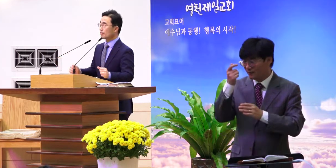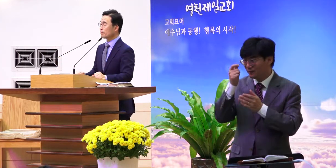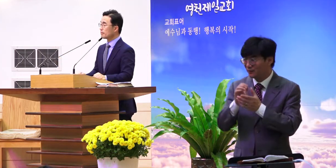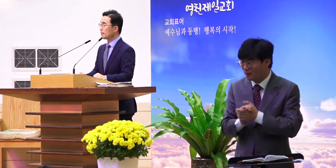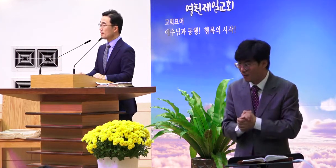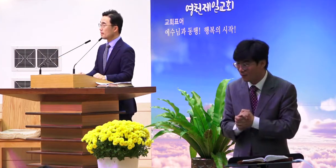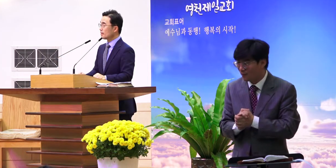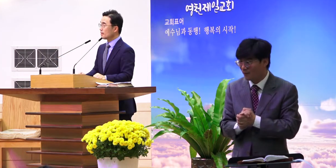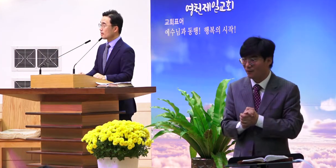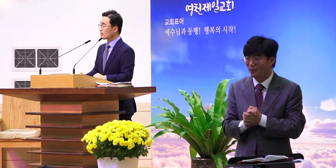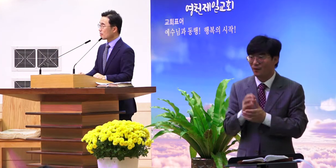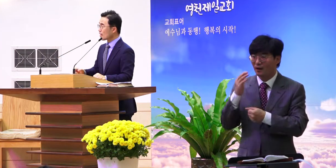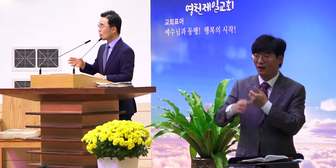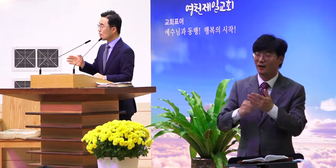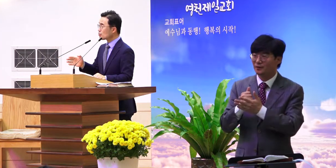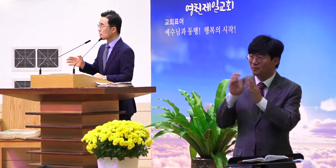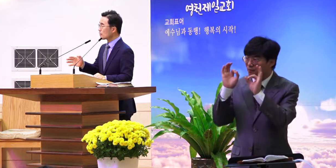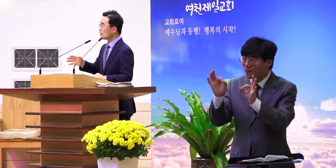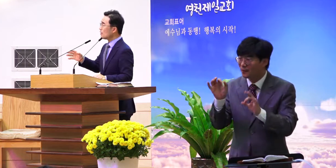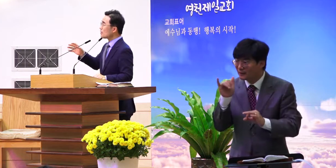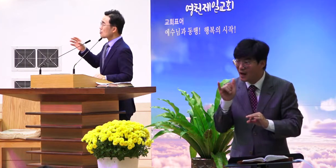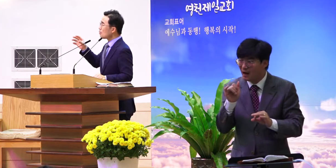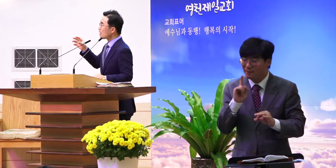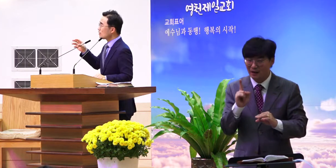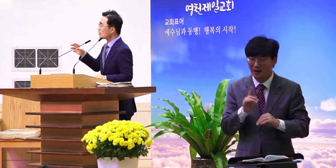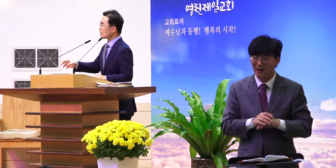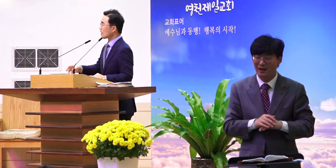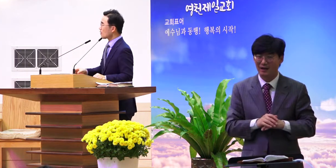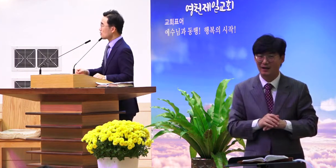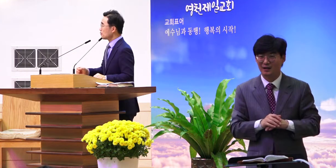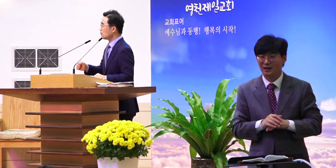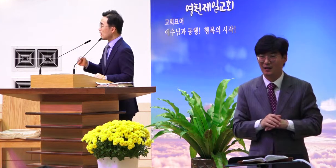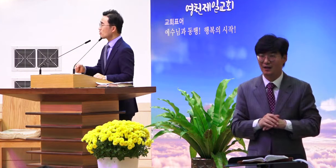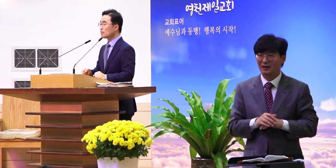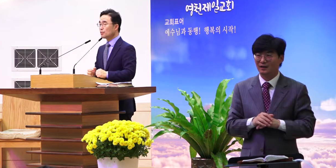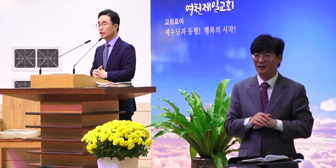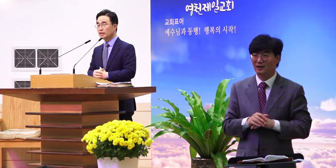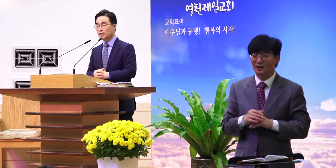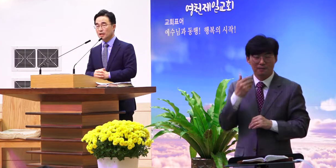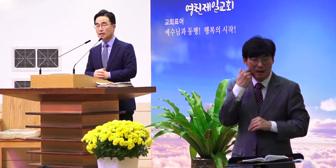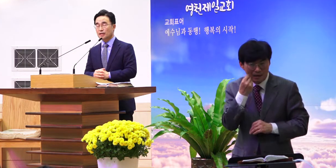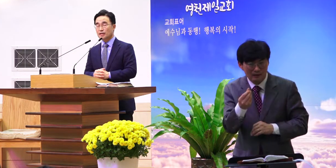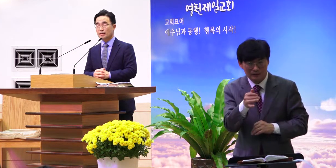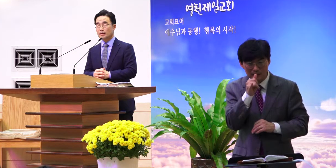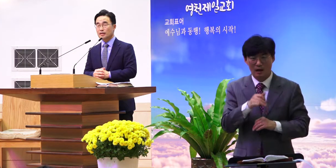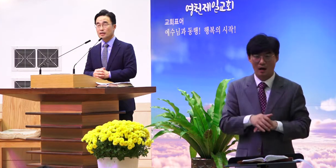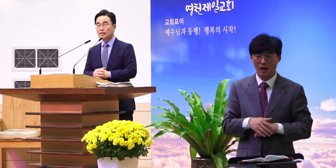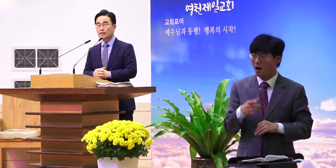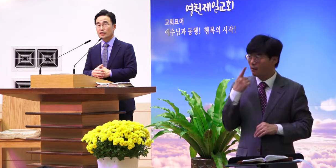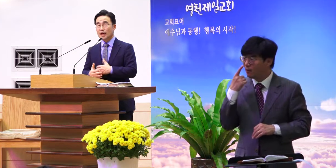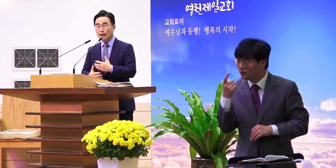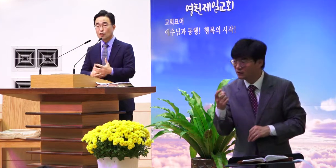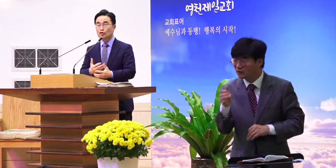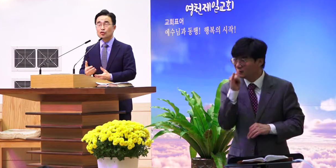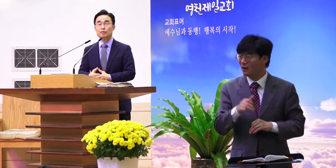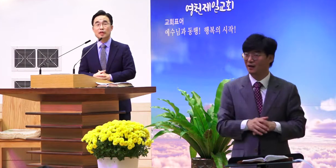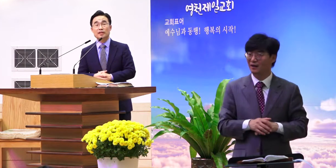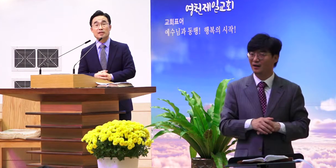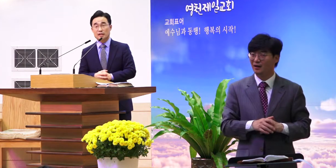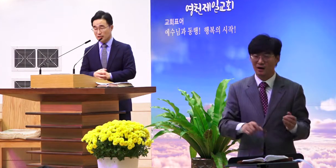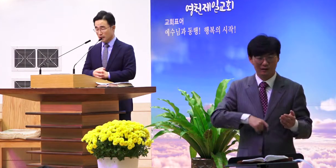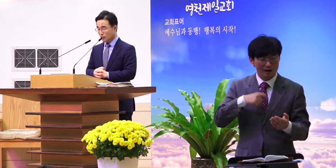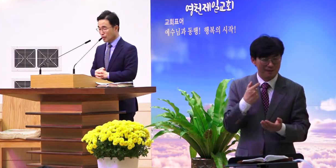보인다고 그러나 거기 멈추지 않고 정말 그들도 따라가고 싶은 매력적인 부분이 있는지 그들에게 감동을 주는